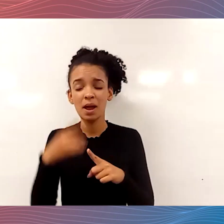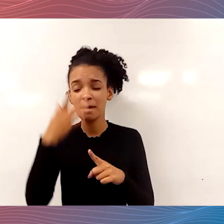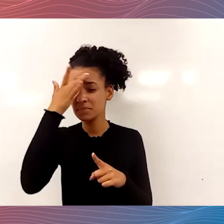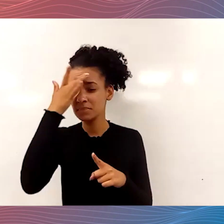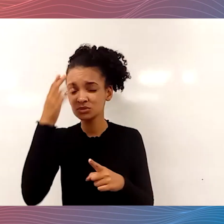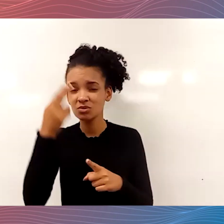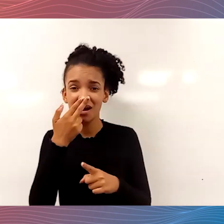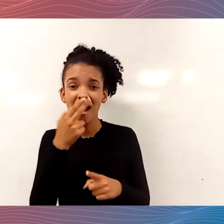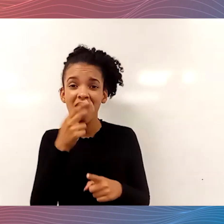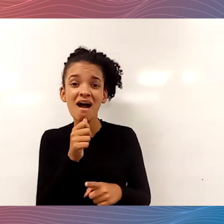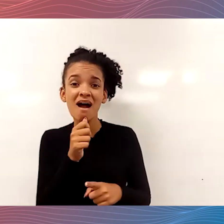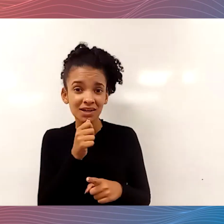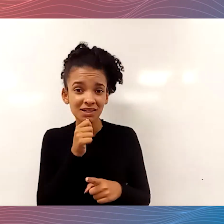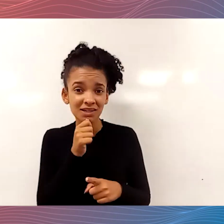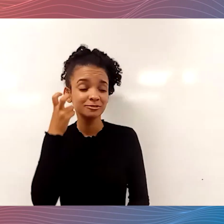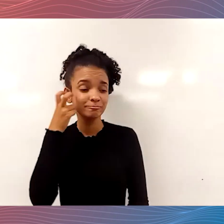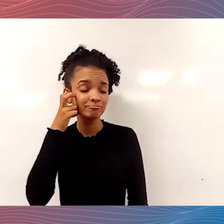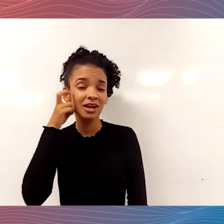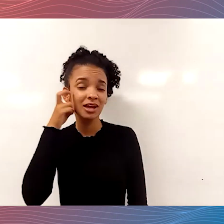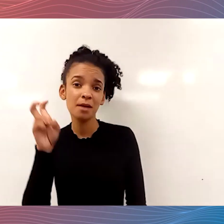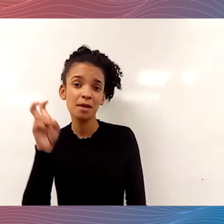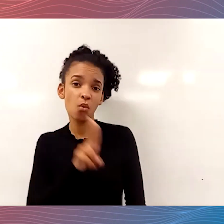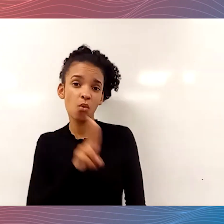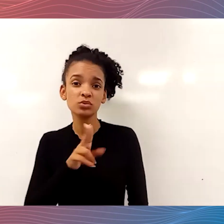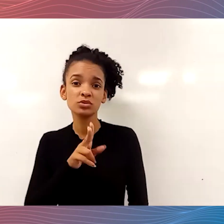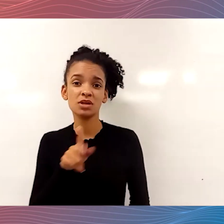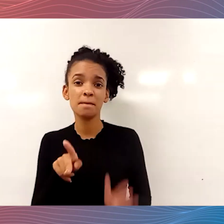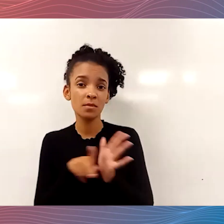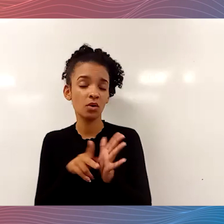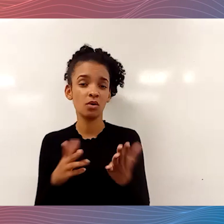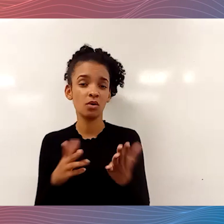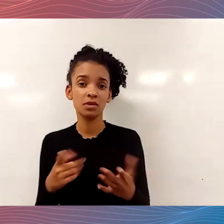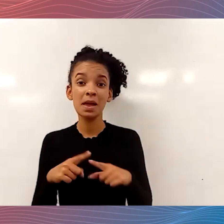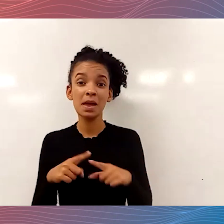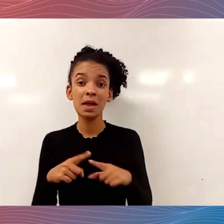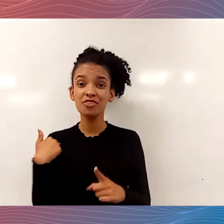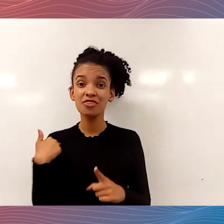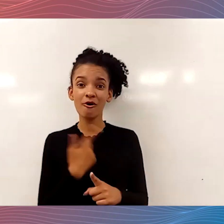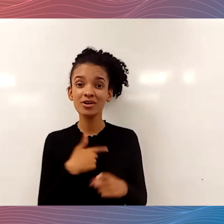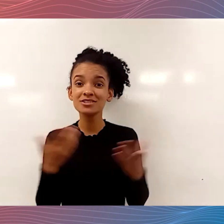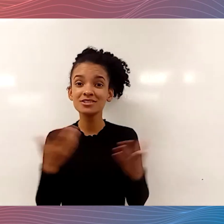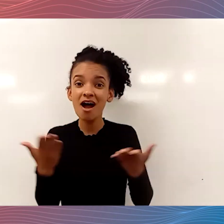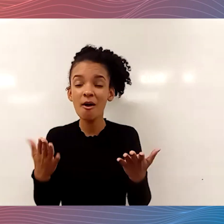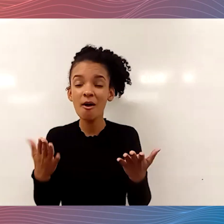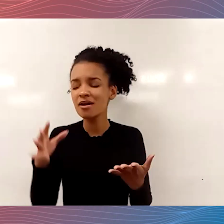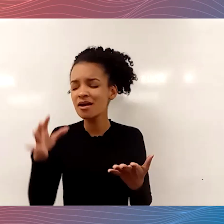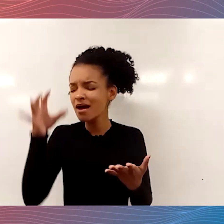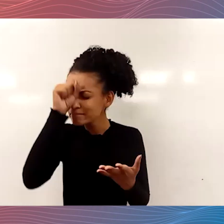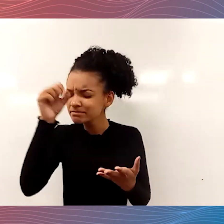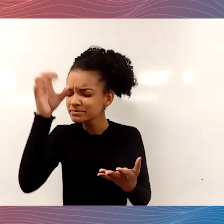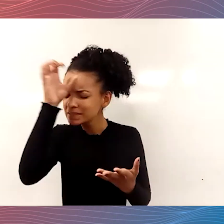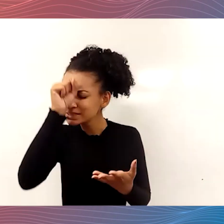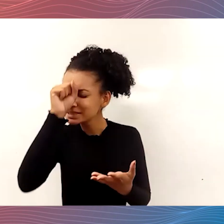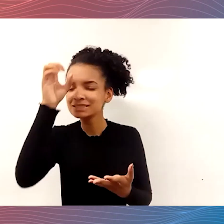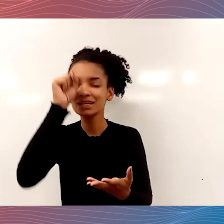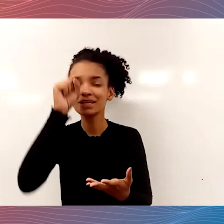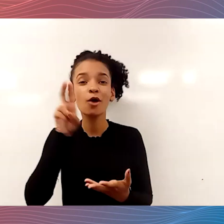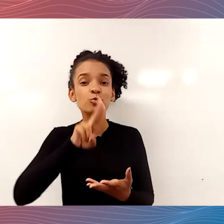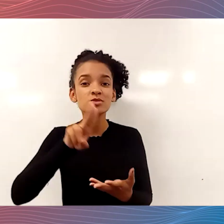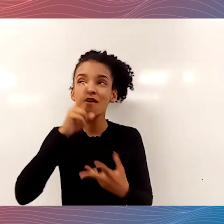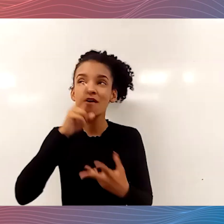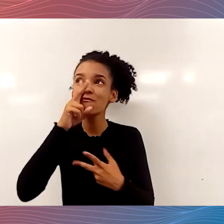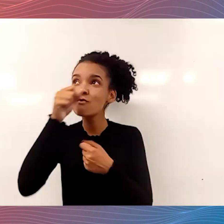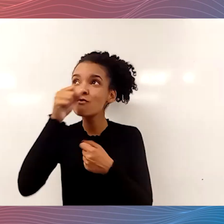aprendendo, irmãos, como usar 100% da força do Senhor. Sendo simples, crendo na palavra, não é isso?